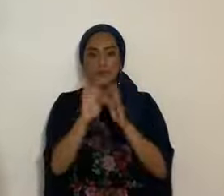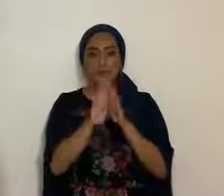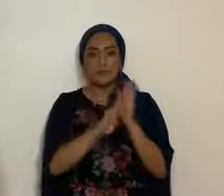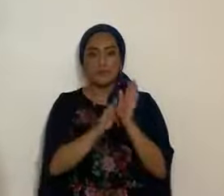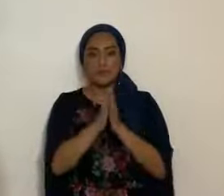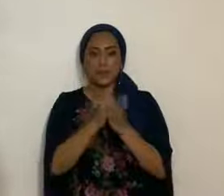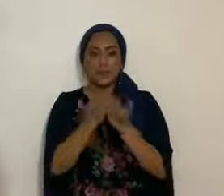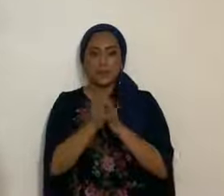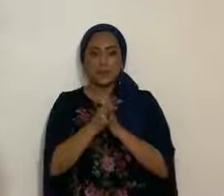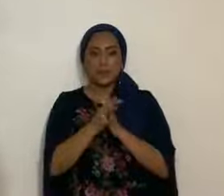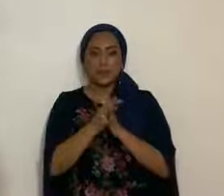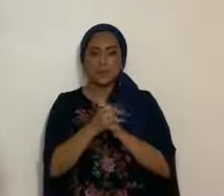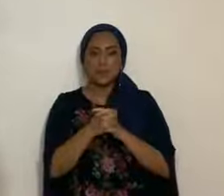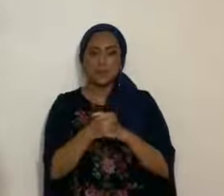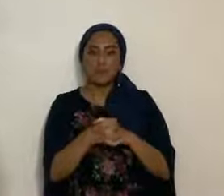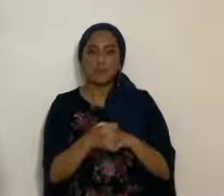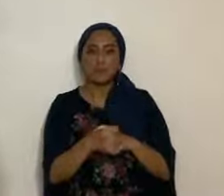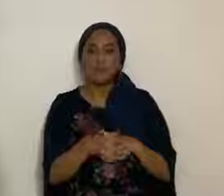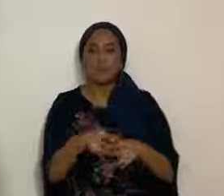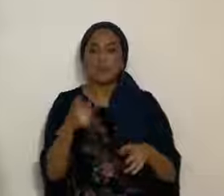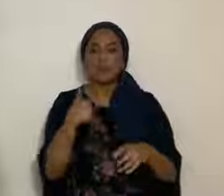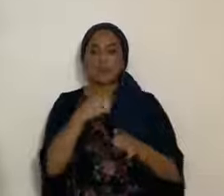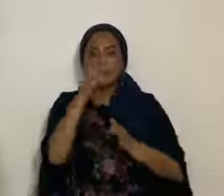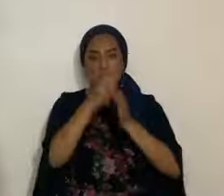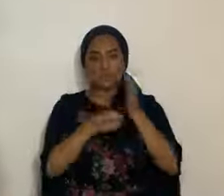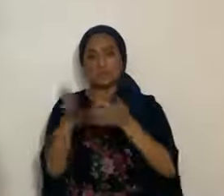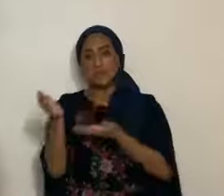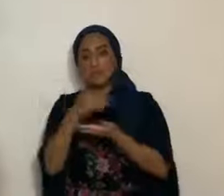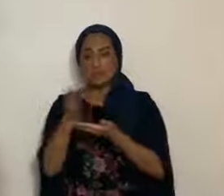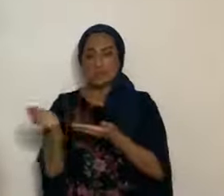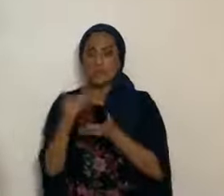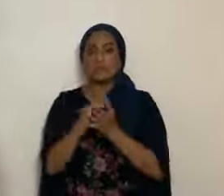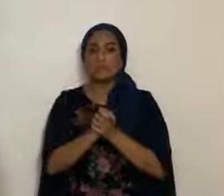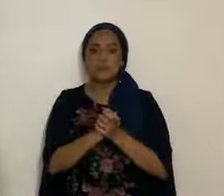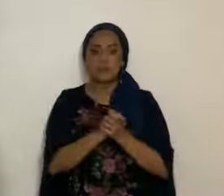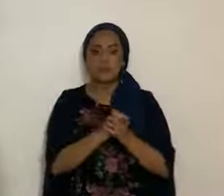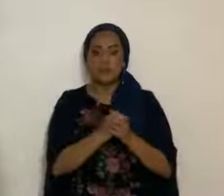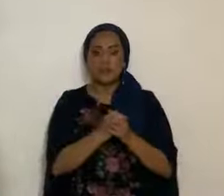y vamos a estar yendo de un capítulo al otro y vamos a ir